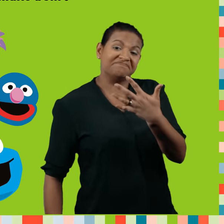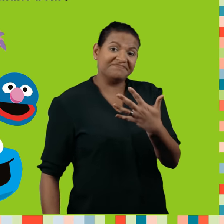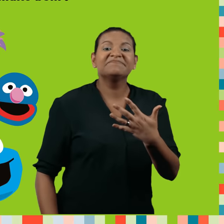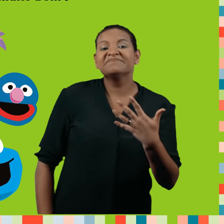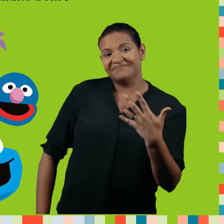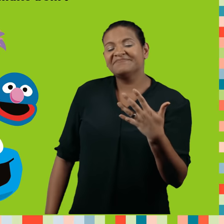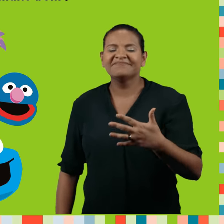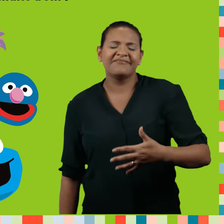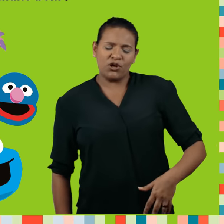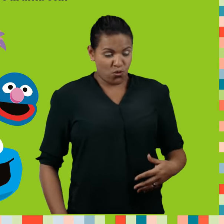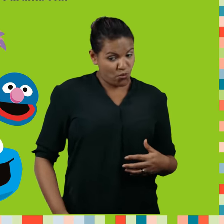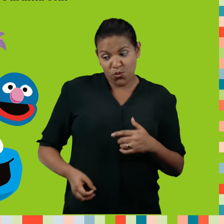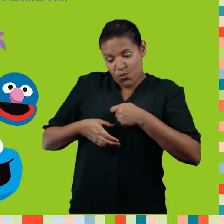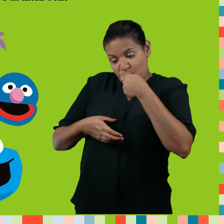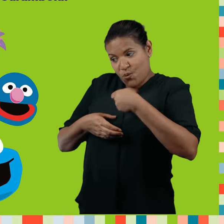muito bom.